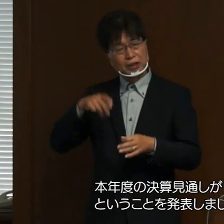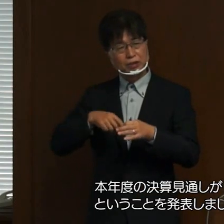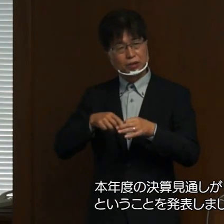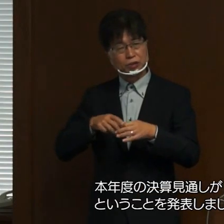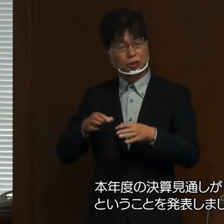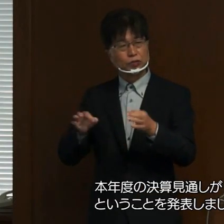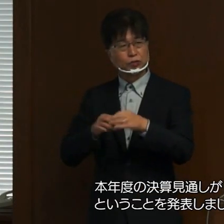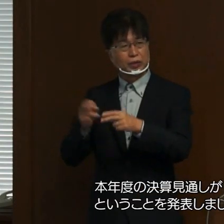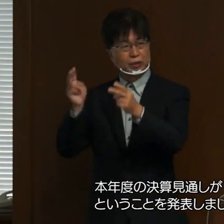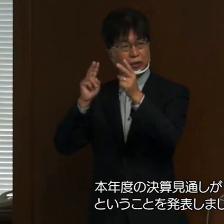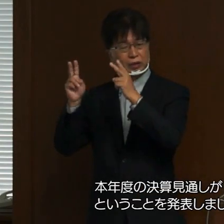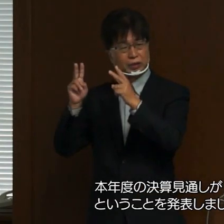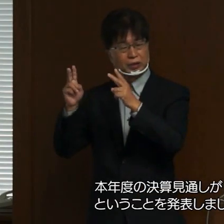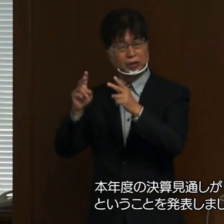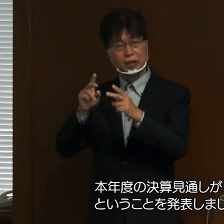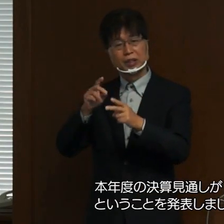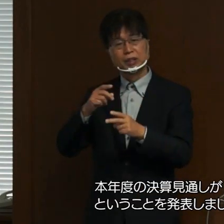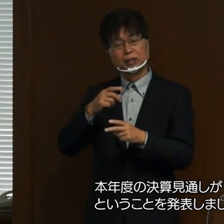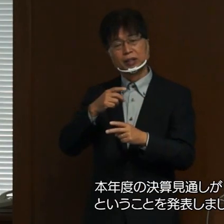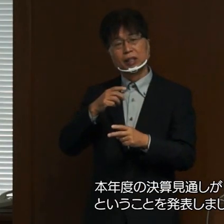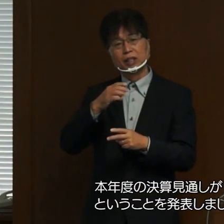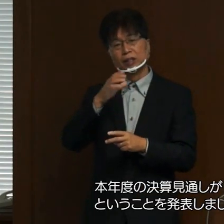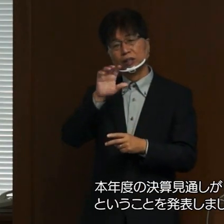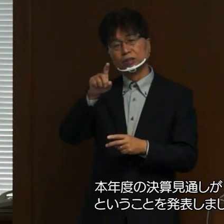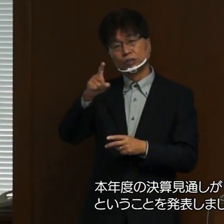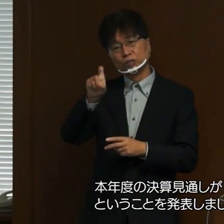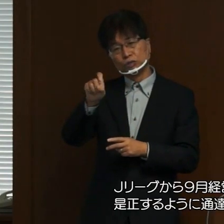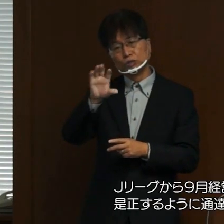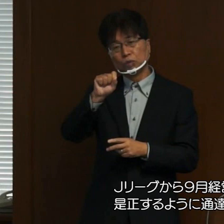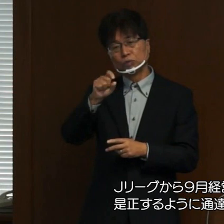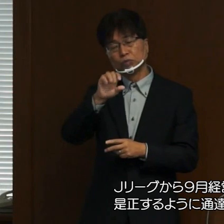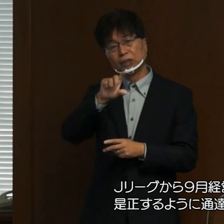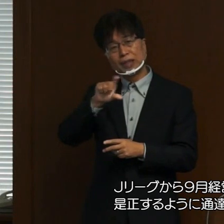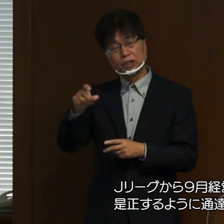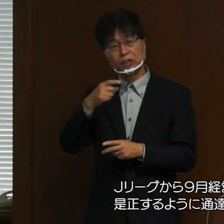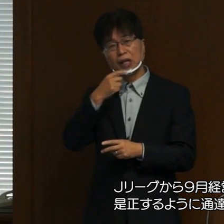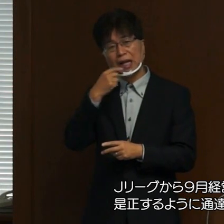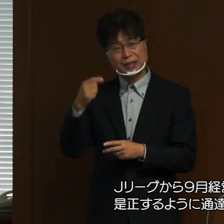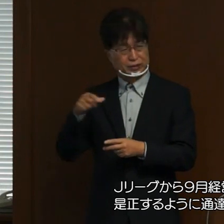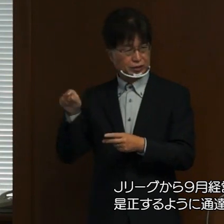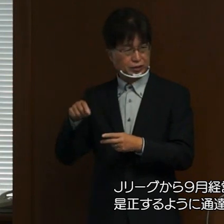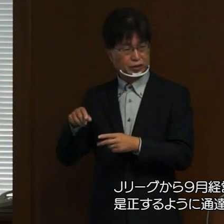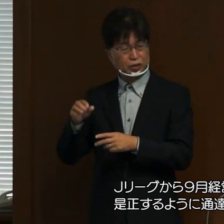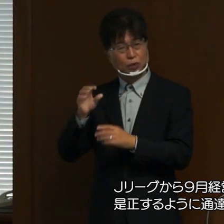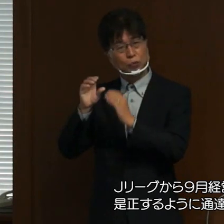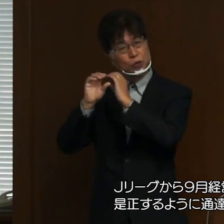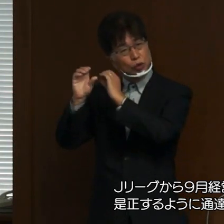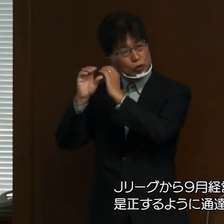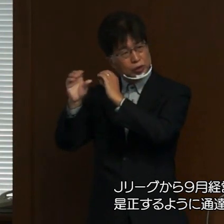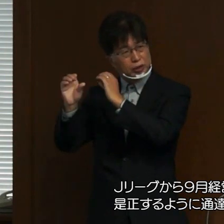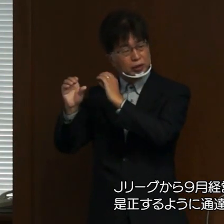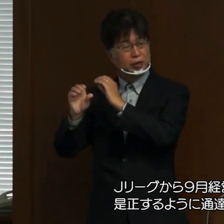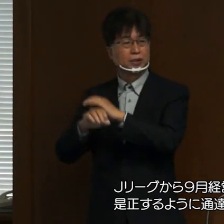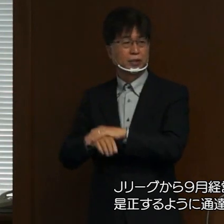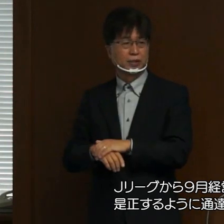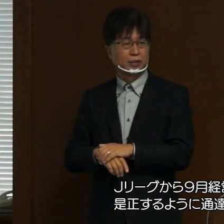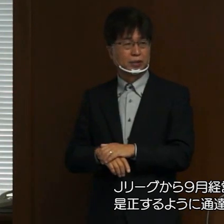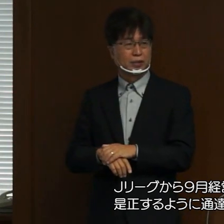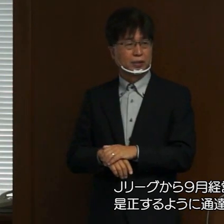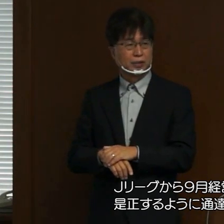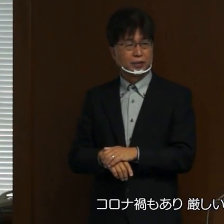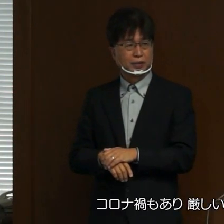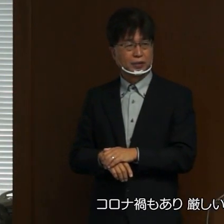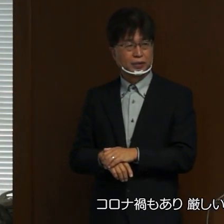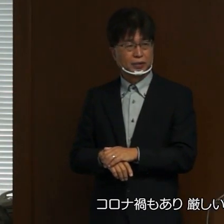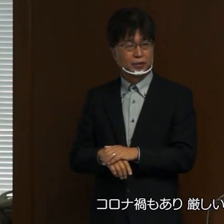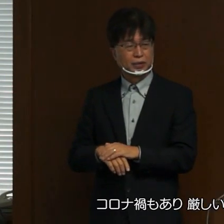年の決算見通しが10億円の赤字になることを発表しました。 JD から9月に経営状況を是正するように通達を受けています